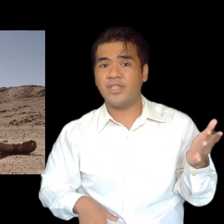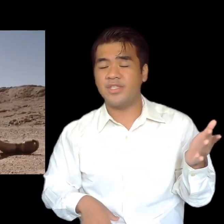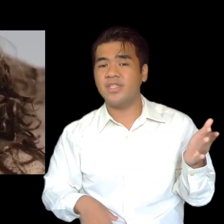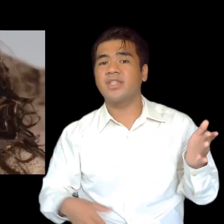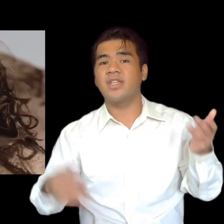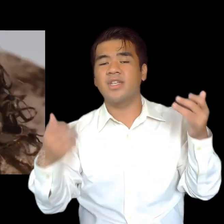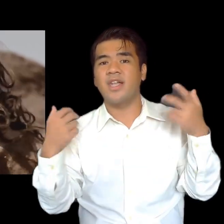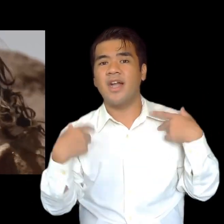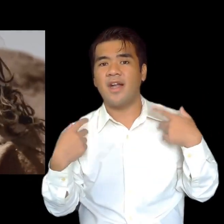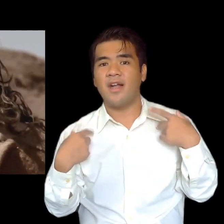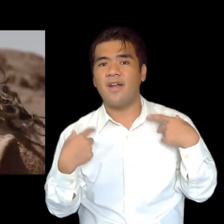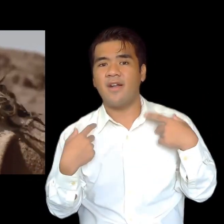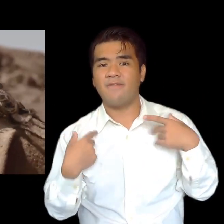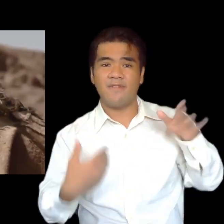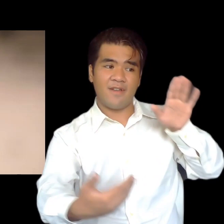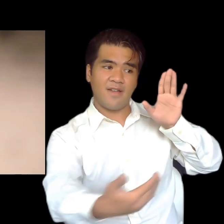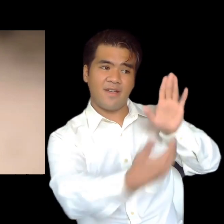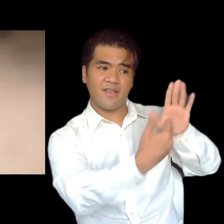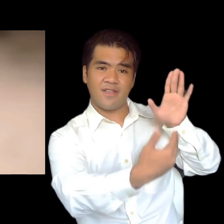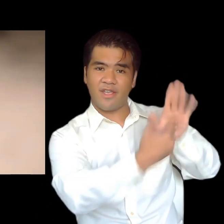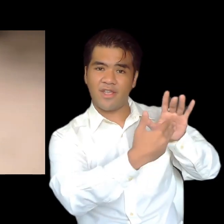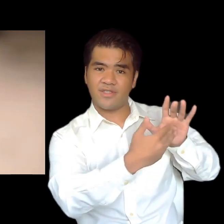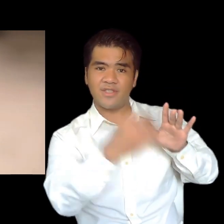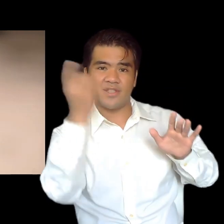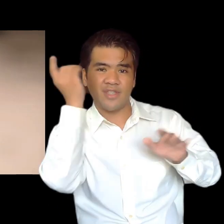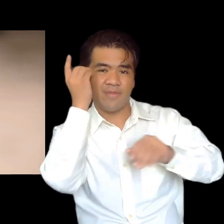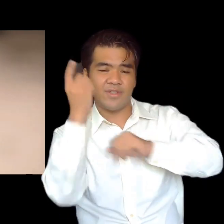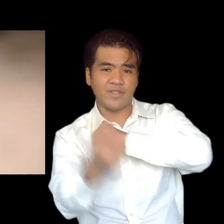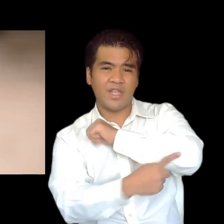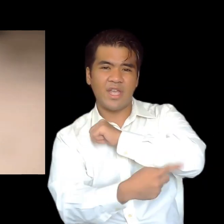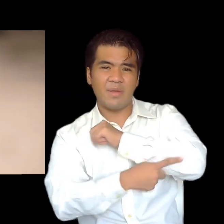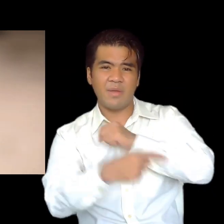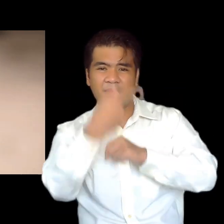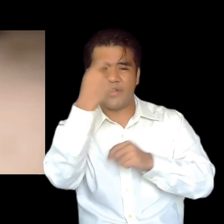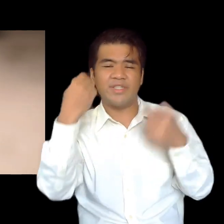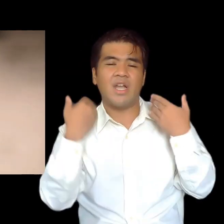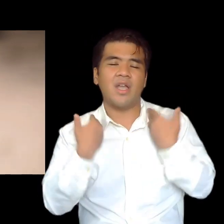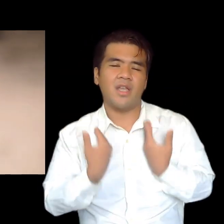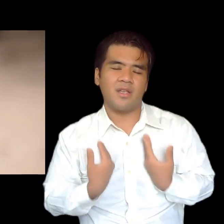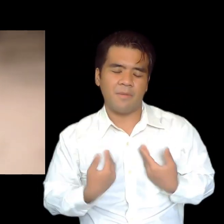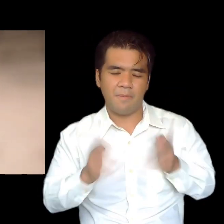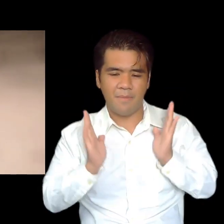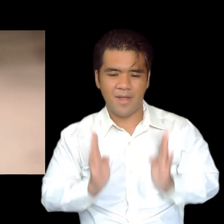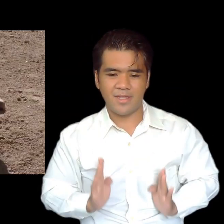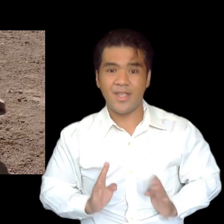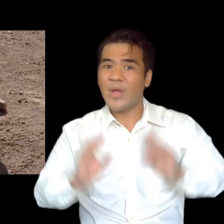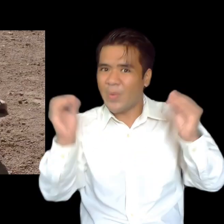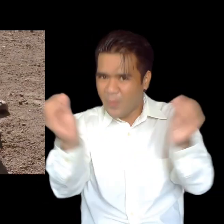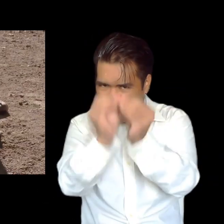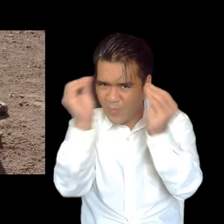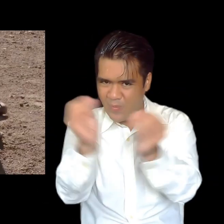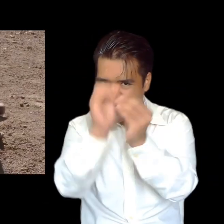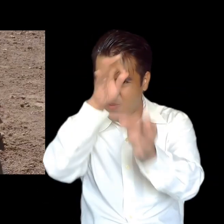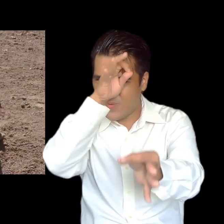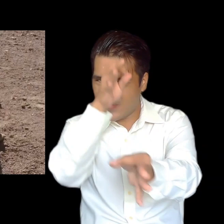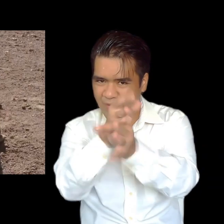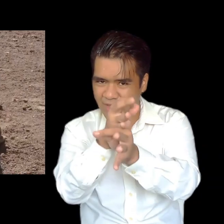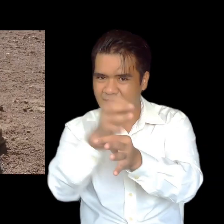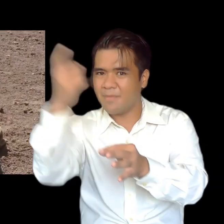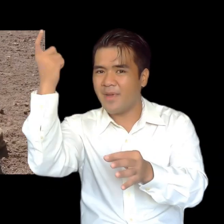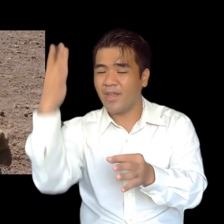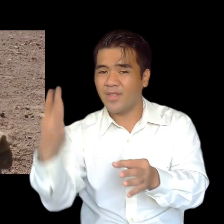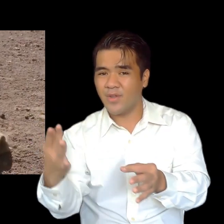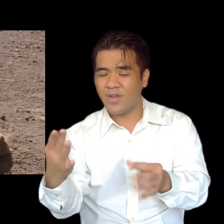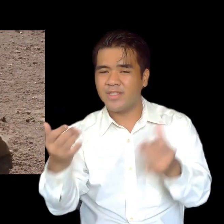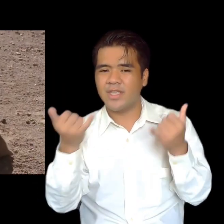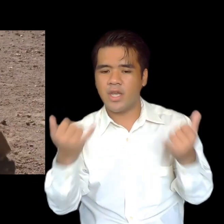Panginoong Hesus upang mapaglabanan ang mga tukso ni Satanas. Dahil kapag nanghihina ang ating katawan, ay dun mas